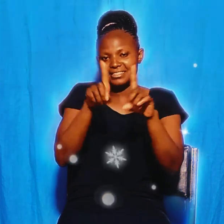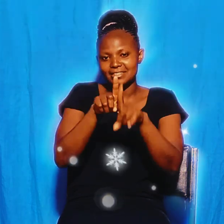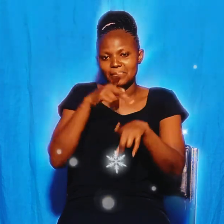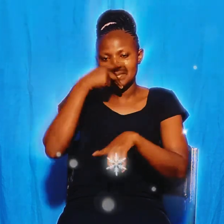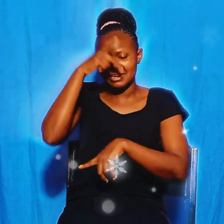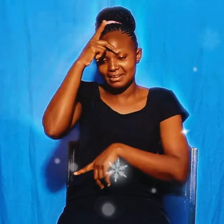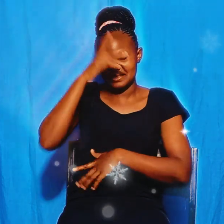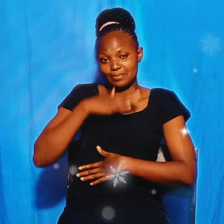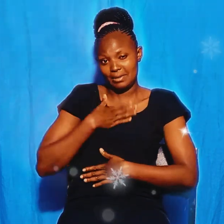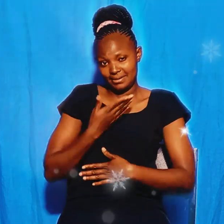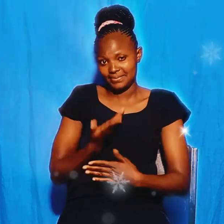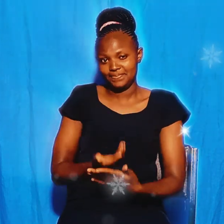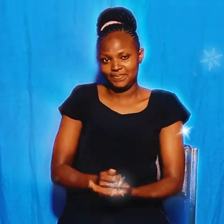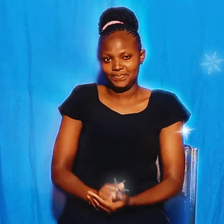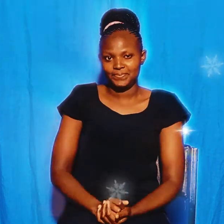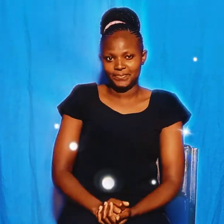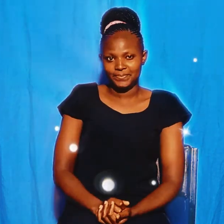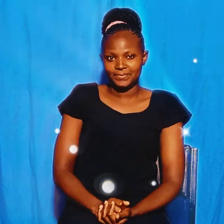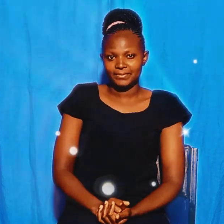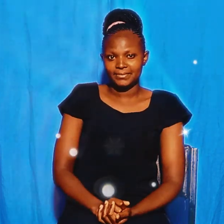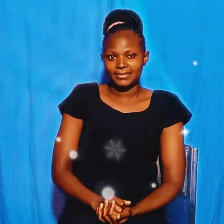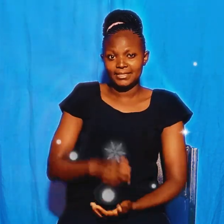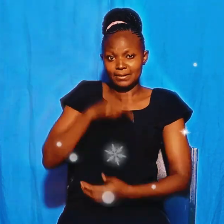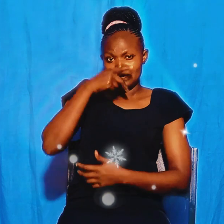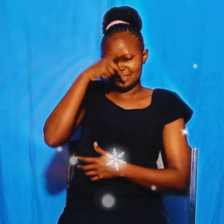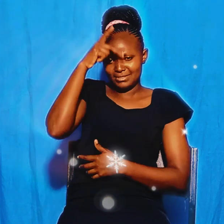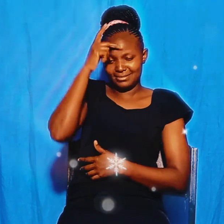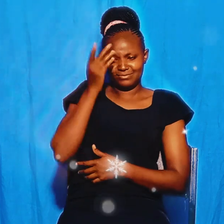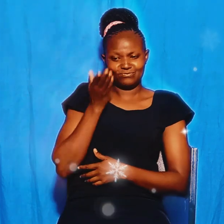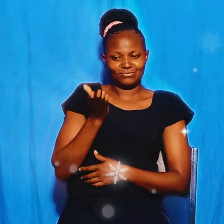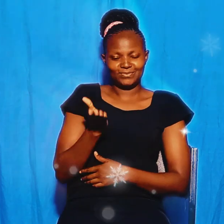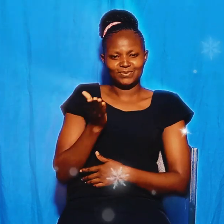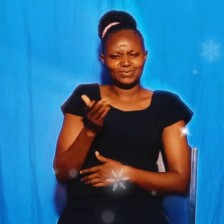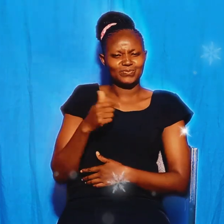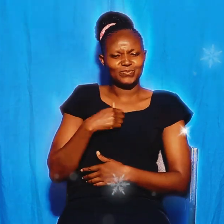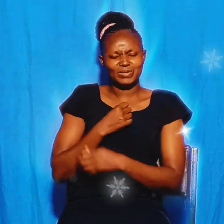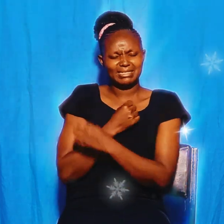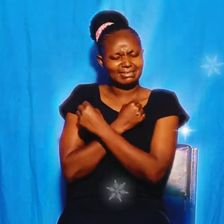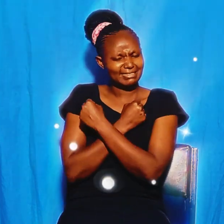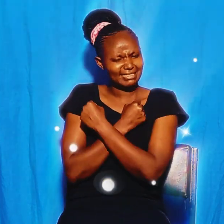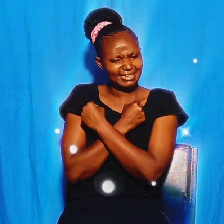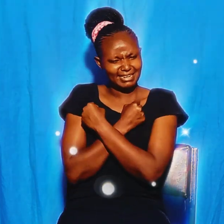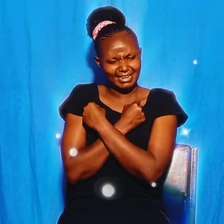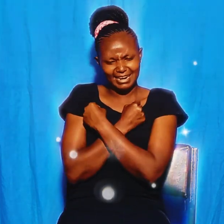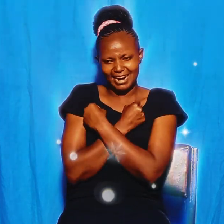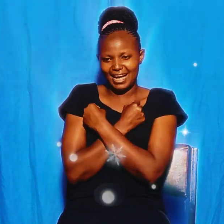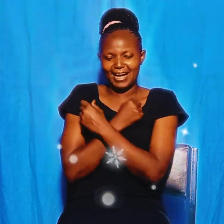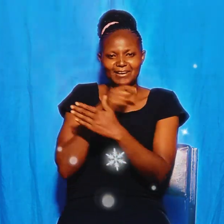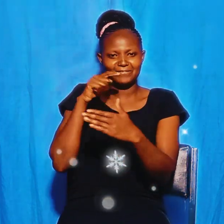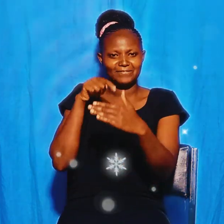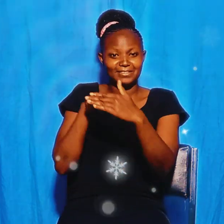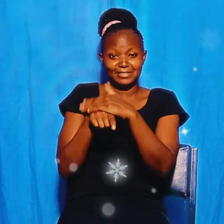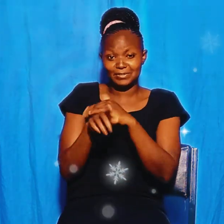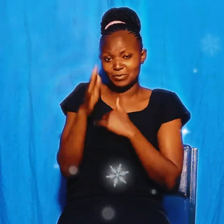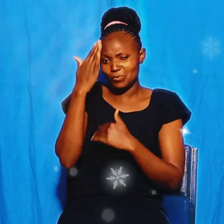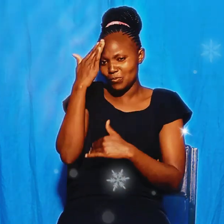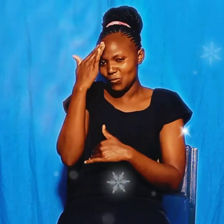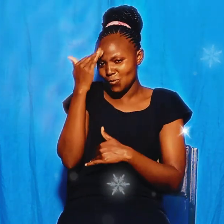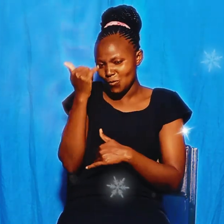Asii ya makwa ni meendete munomono. Manzo metheche kuma primary high